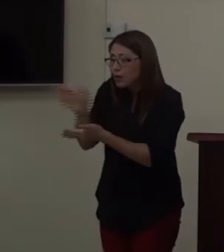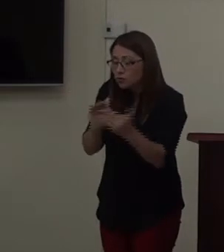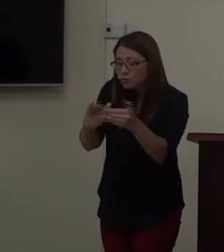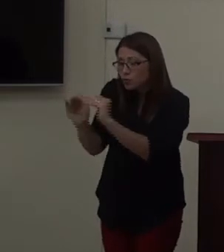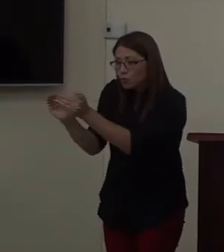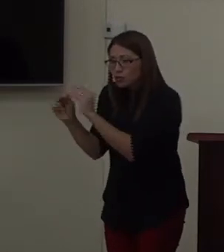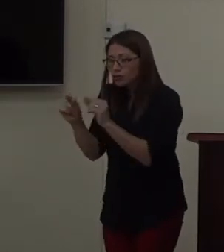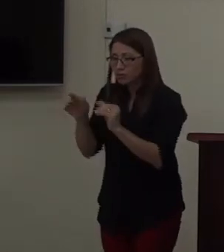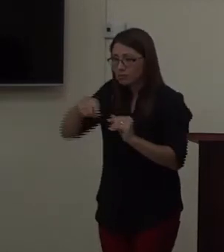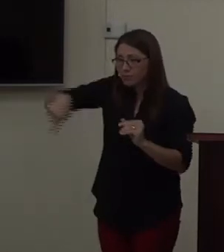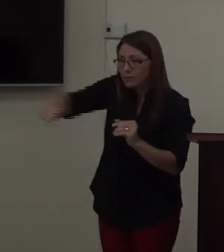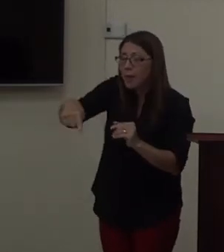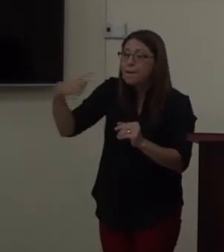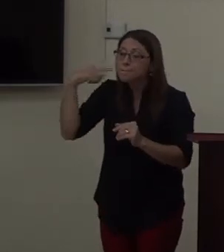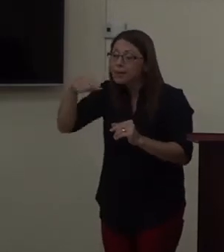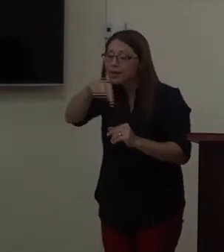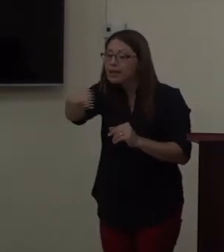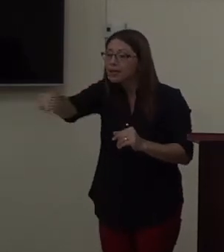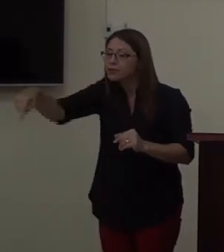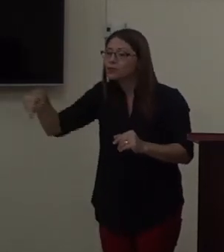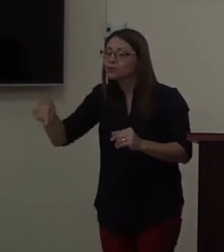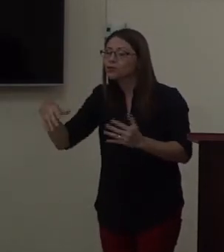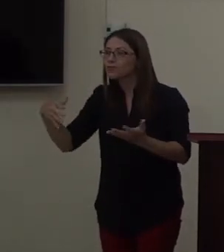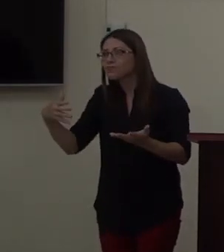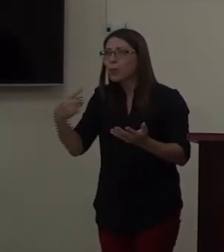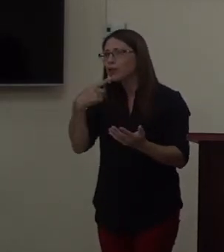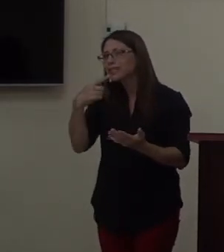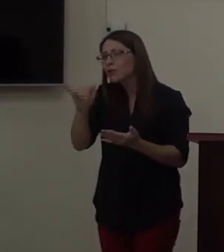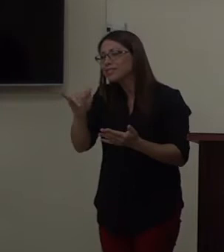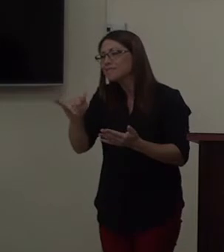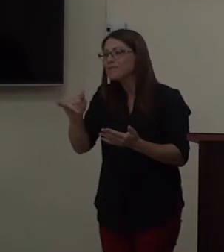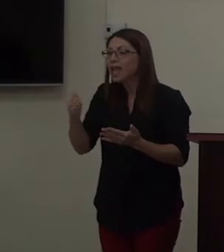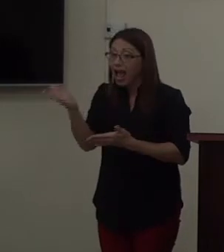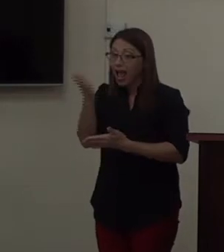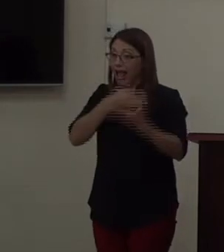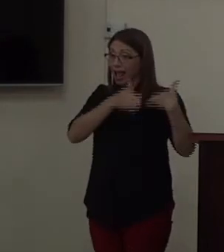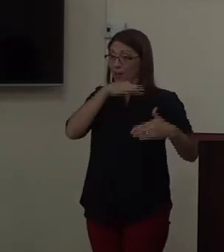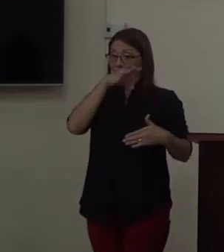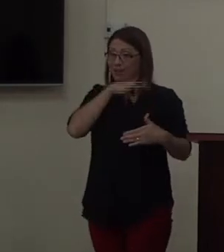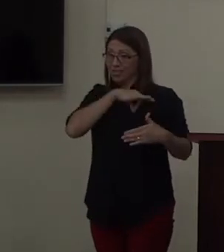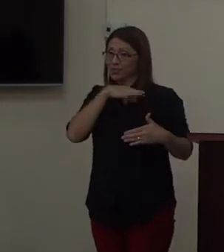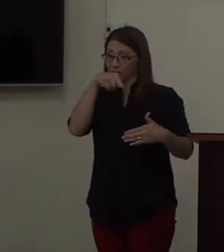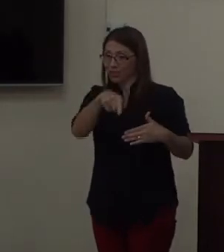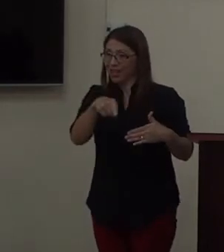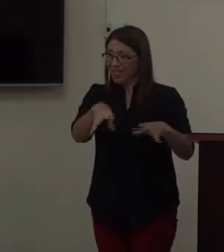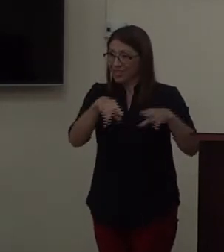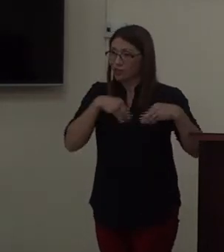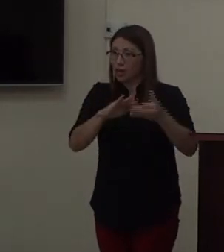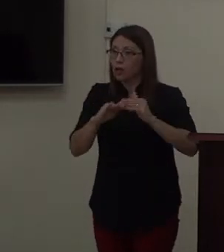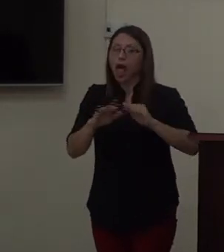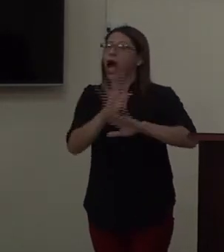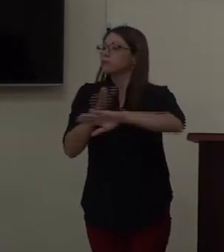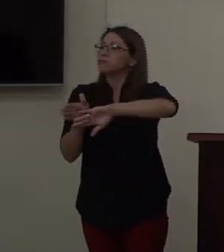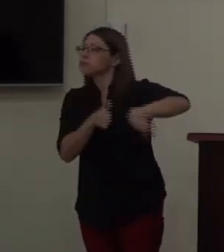comunidad para que ellos, ciertos, digamos, por decirlo así, beneficios que se habían adquirido en la comunidad, se les quitaran porque no